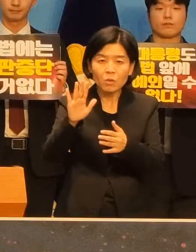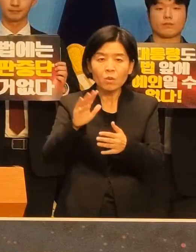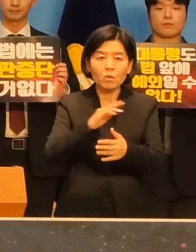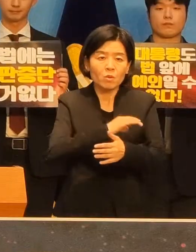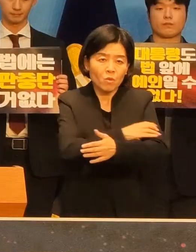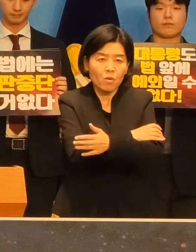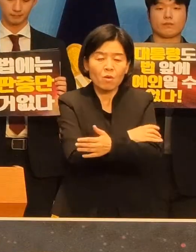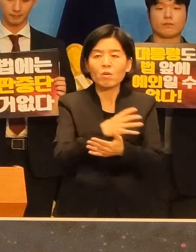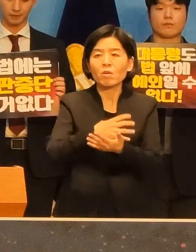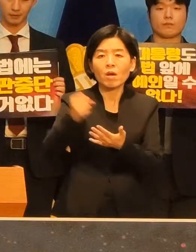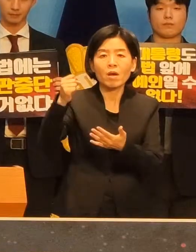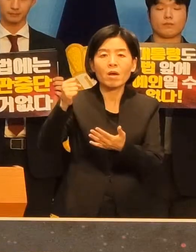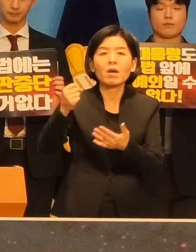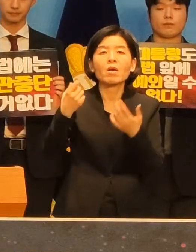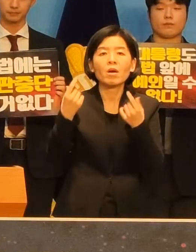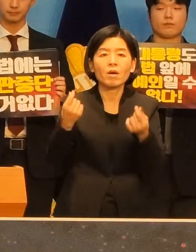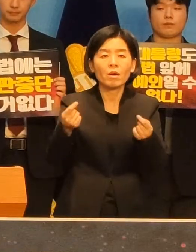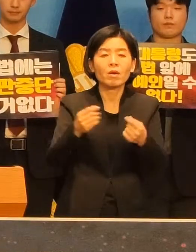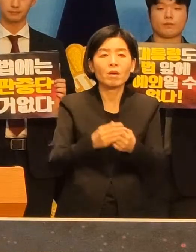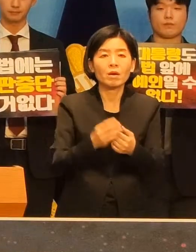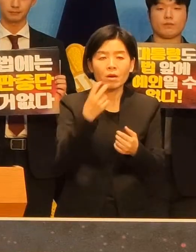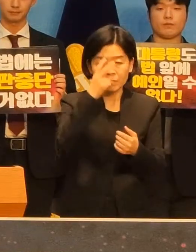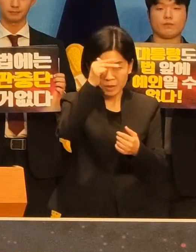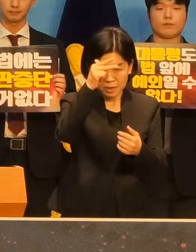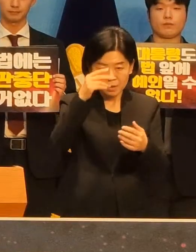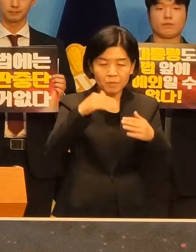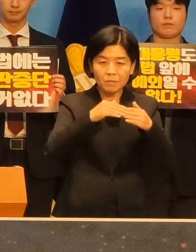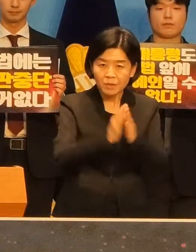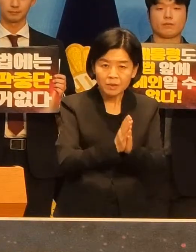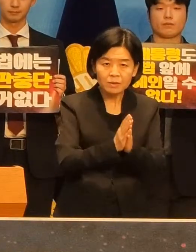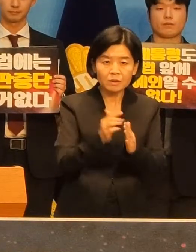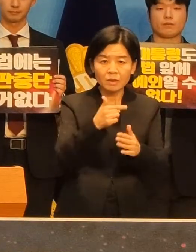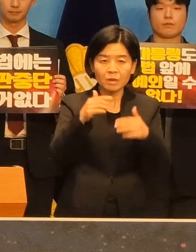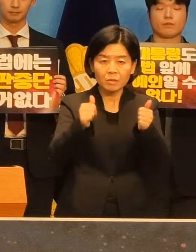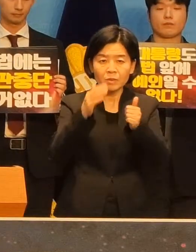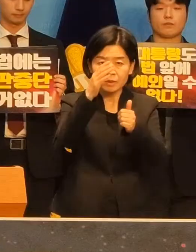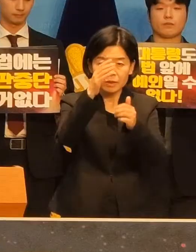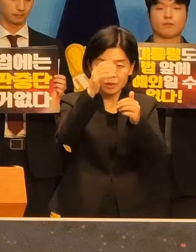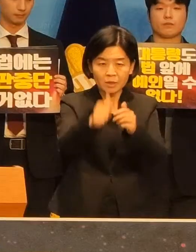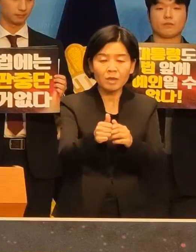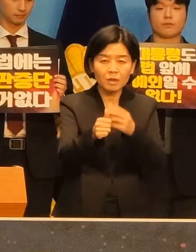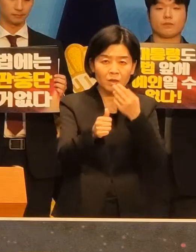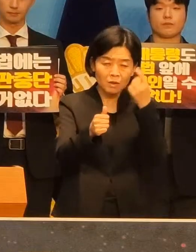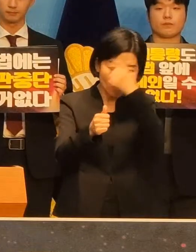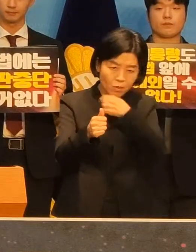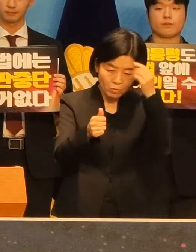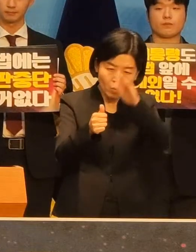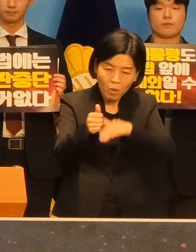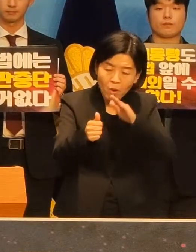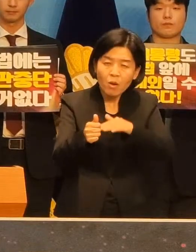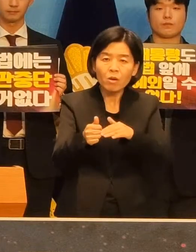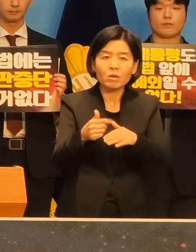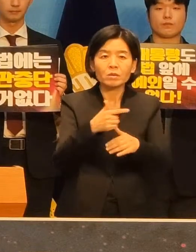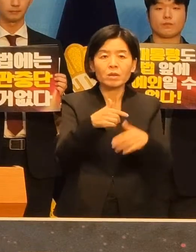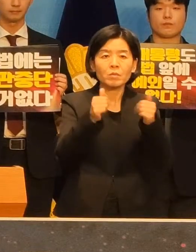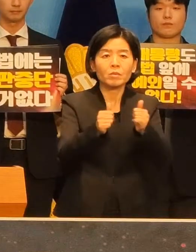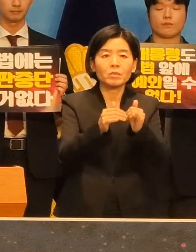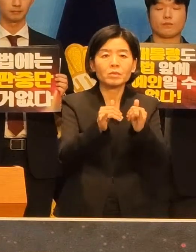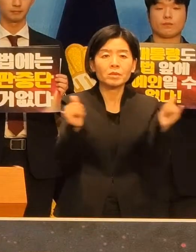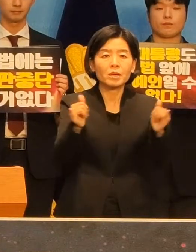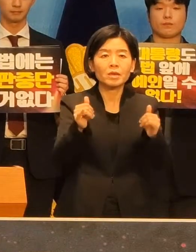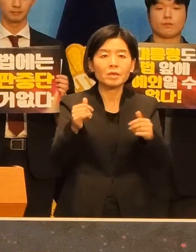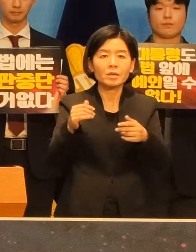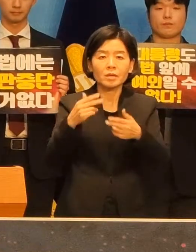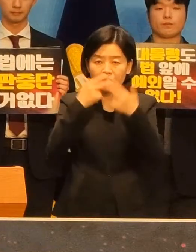있습니다. 그래서 검찰을 폐지하고 대법원장을 모욕 주고 대법원 정원을 친명계로 채워넣기 위해 뜯어고치는